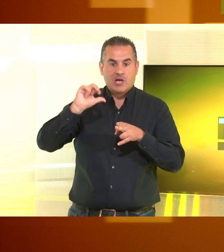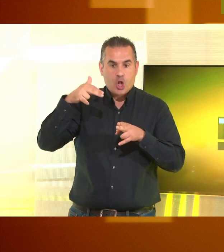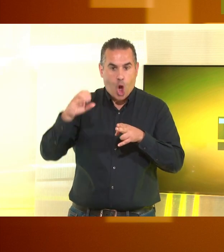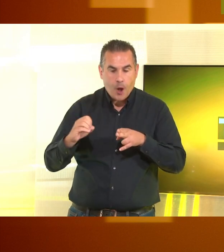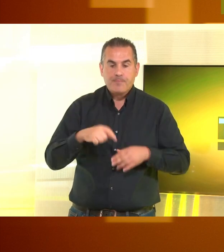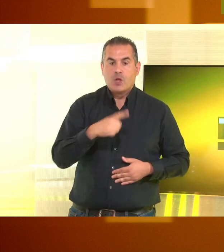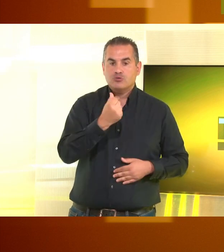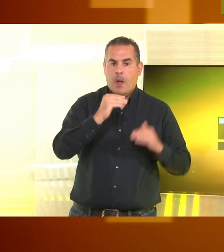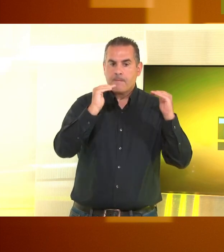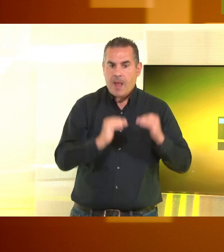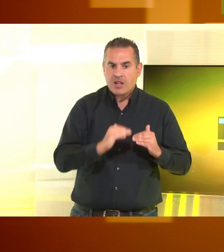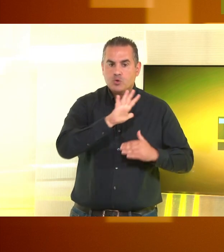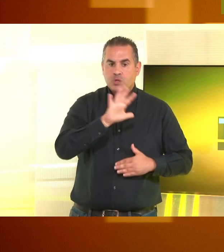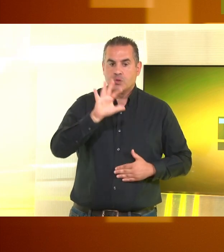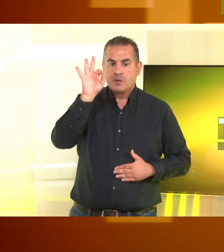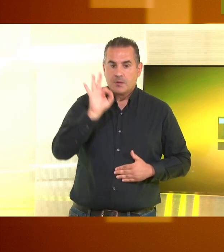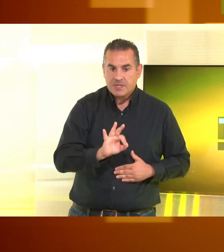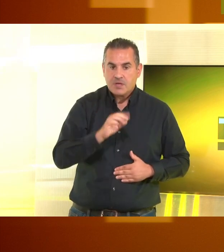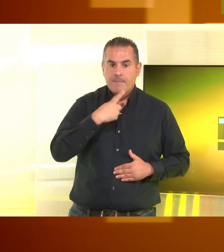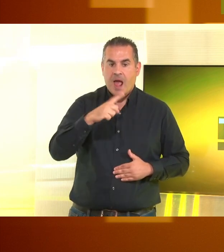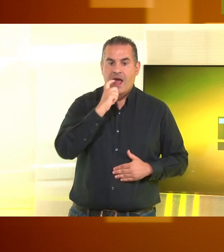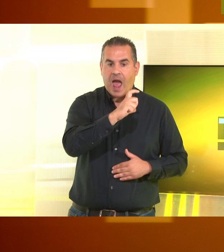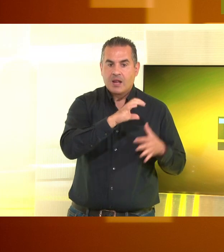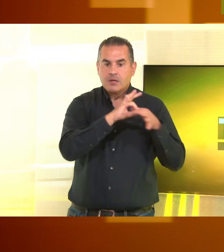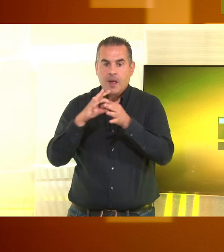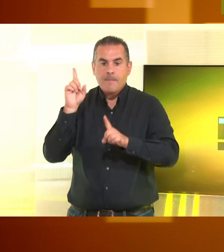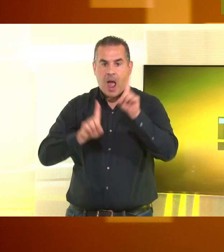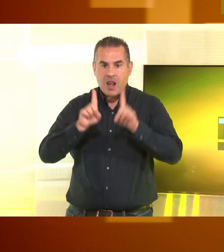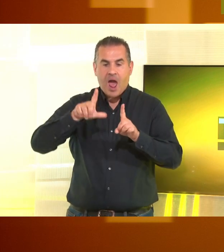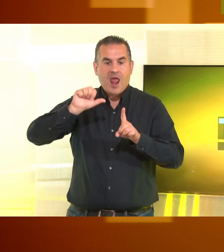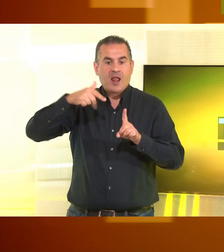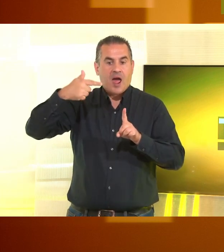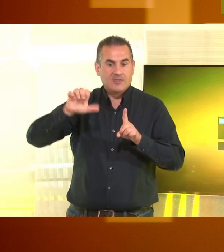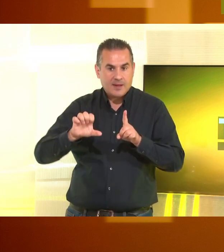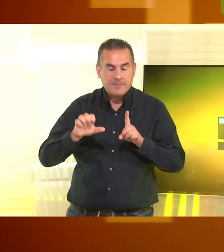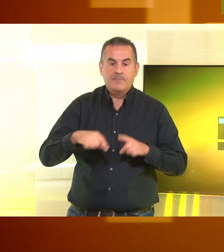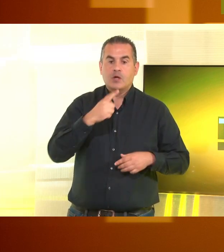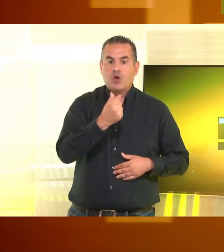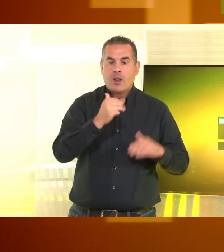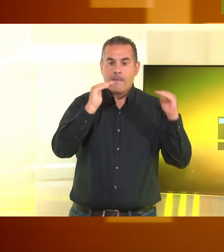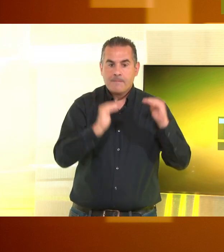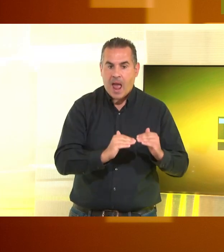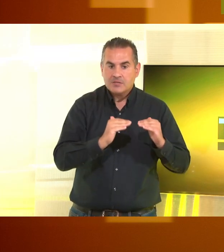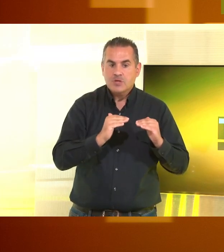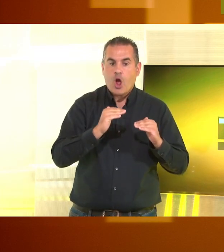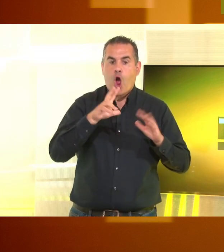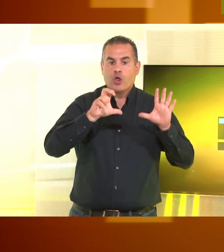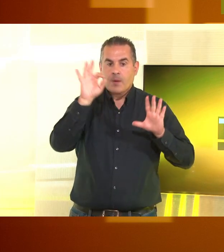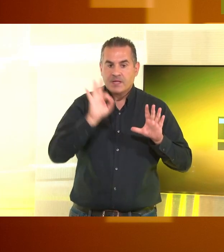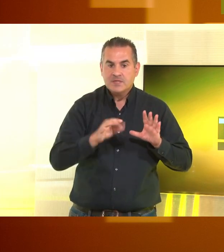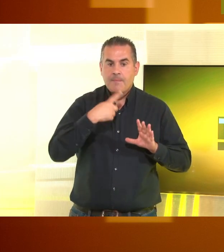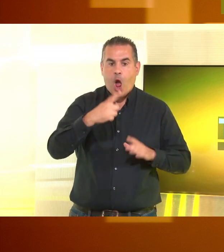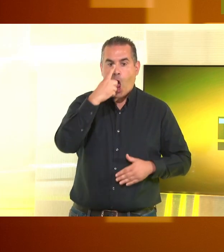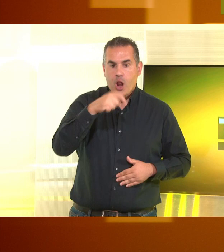Milano Linate, l'80% sulla tratta che da Olbia conduce a Linate, mentre il collegamento del Costa Smeralda con la capitale sarà condiviso